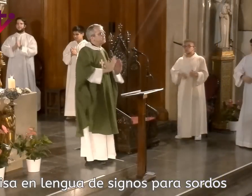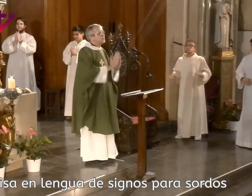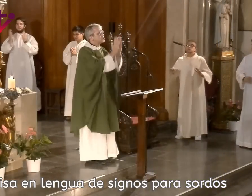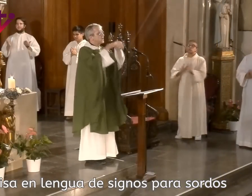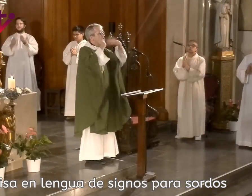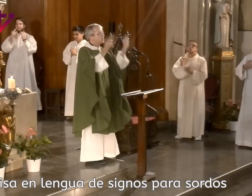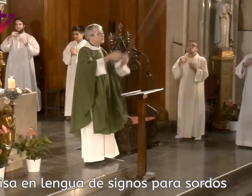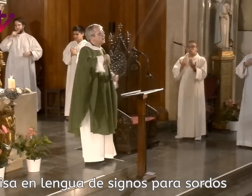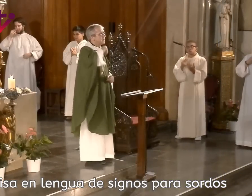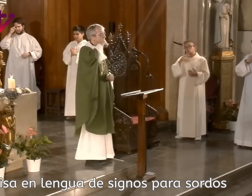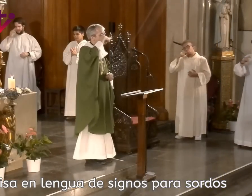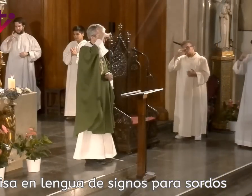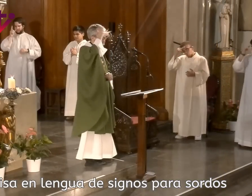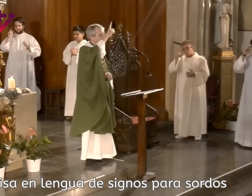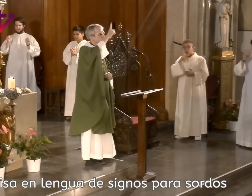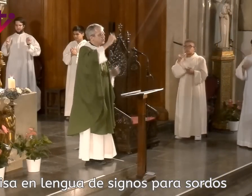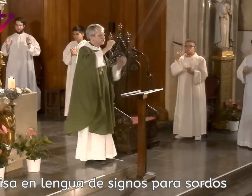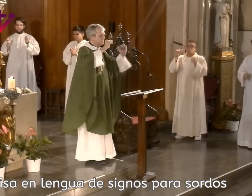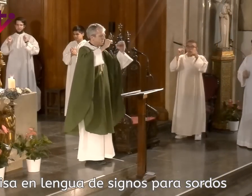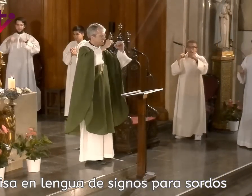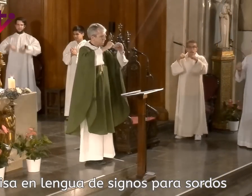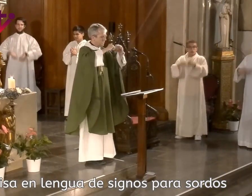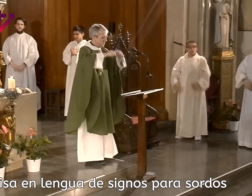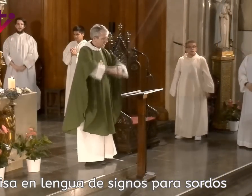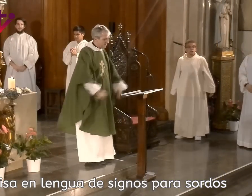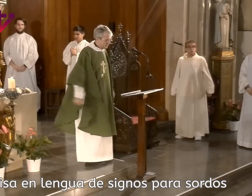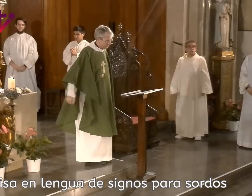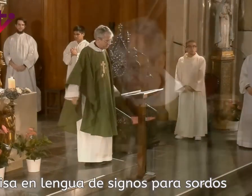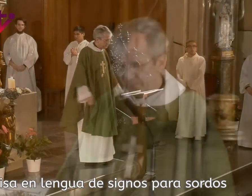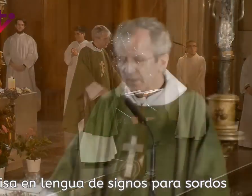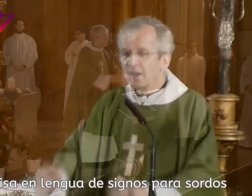Espíritu Santo, en la gloria de Dios Padre. Amén.